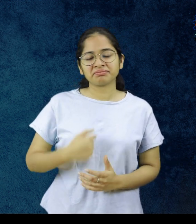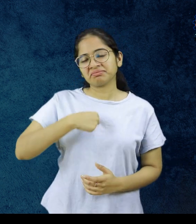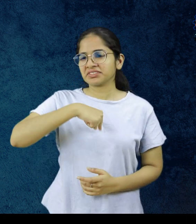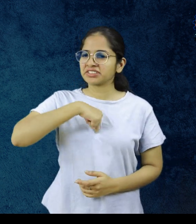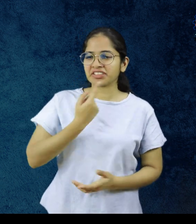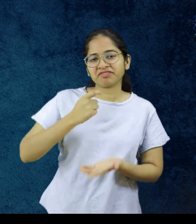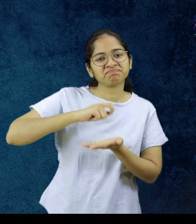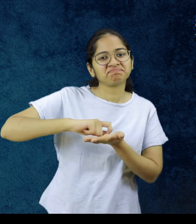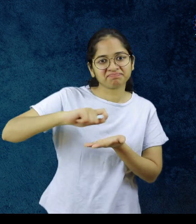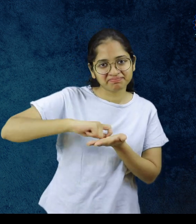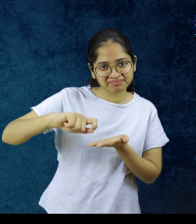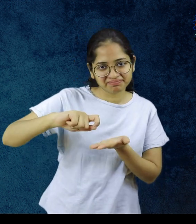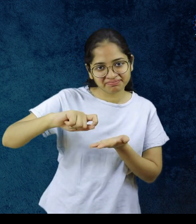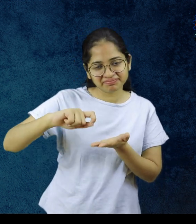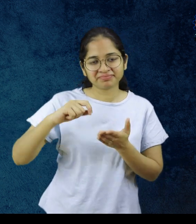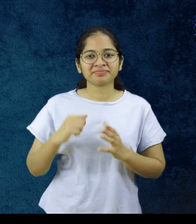यह मैंने खुद लिखा है